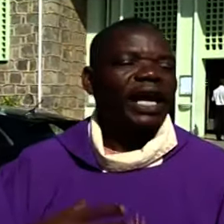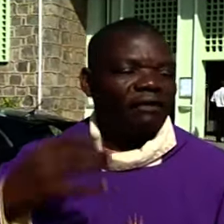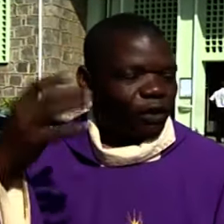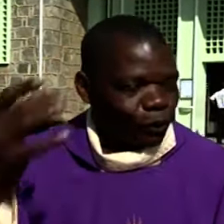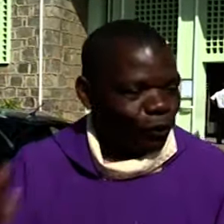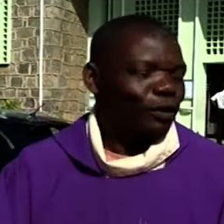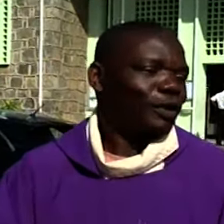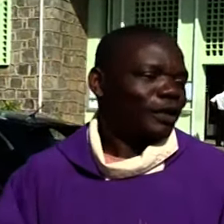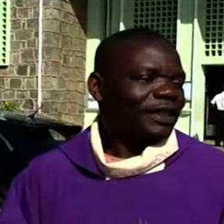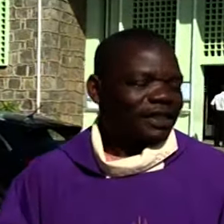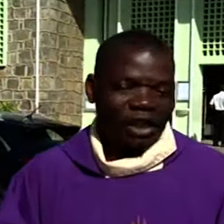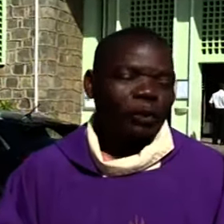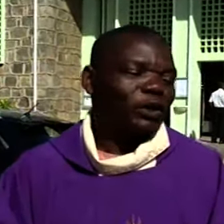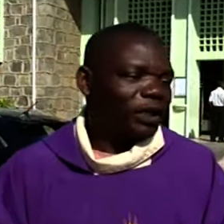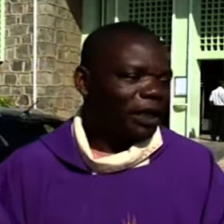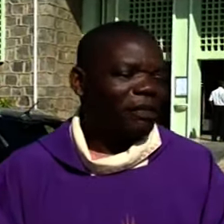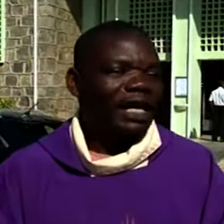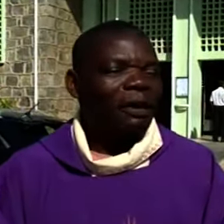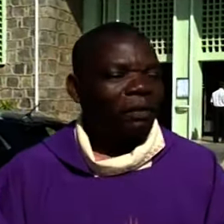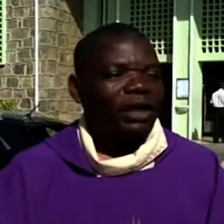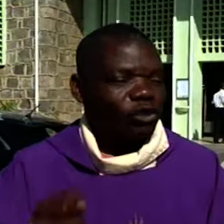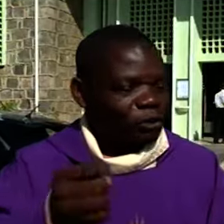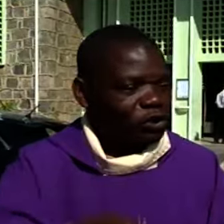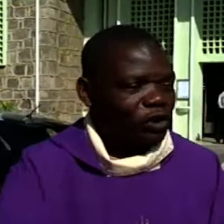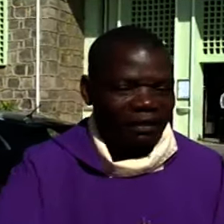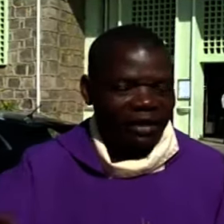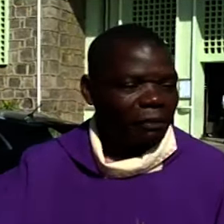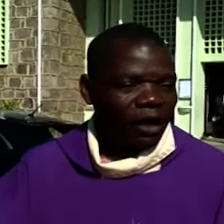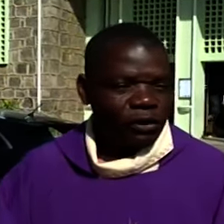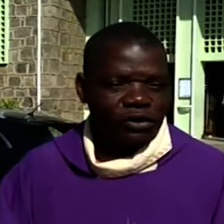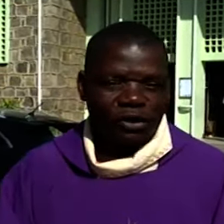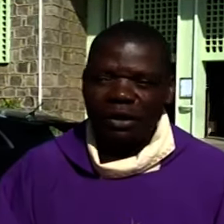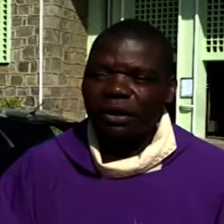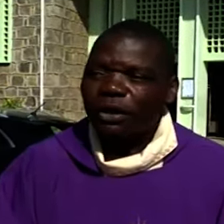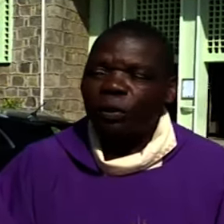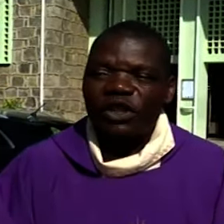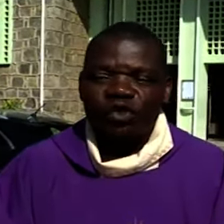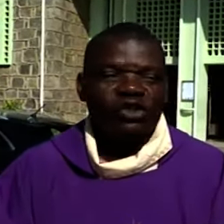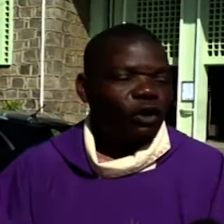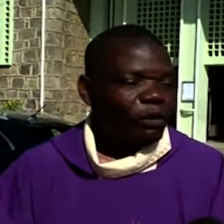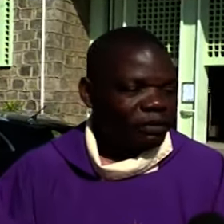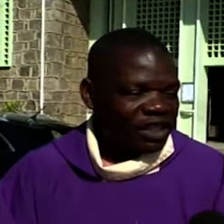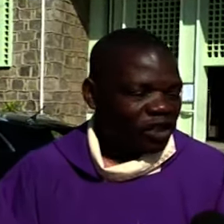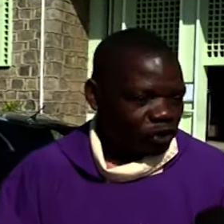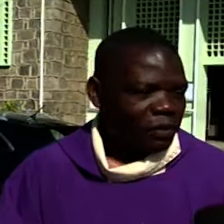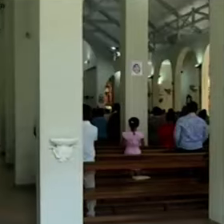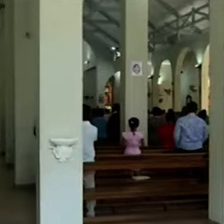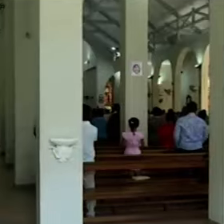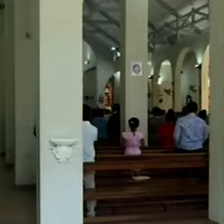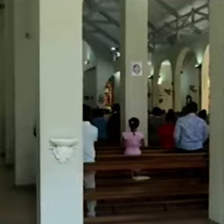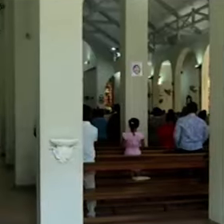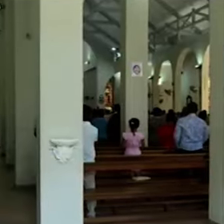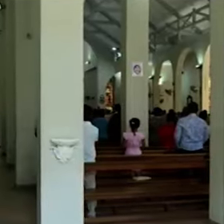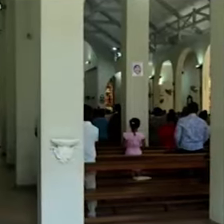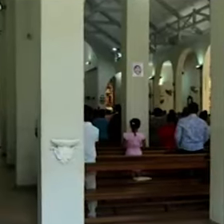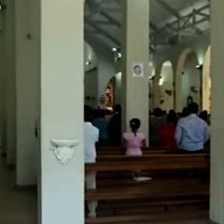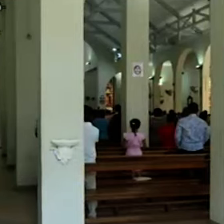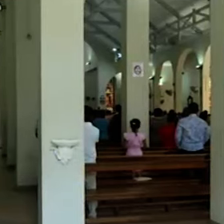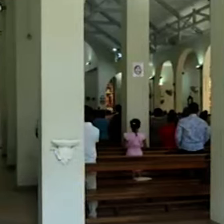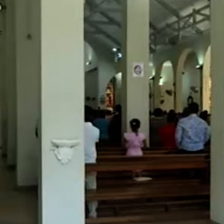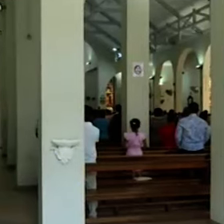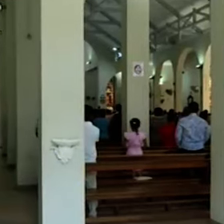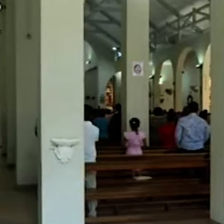y avec eau. C'est ça nous peut donner. Mais il y en a pas transmission avec la main à cause nous pouvons suivre ce que le ministère de la Santé peut dire. Nous